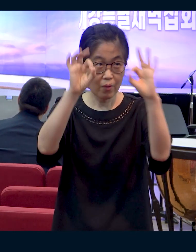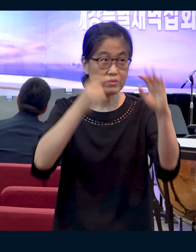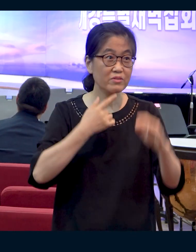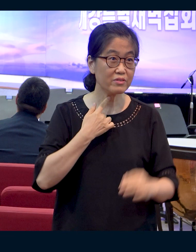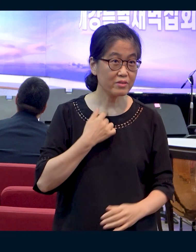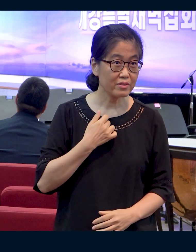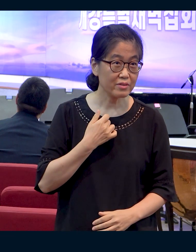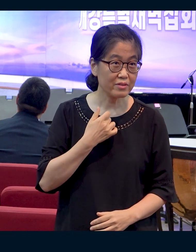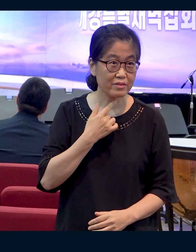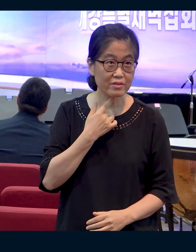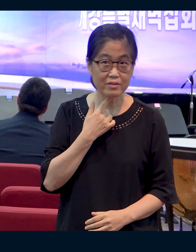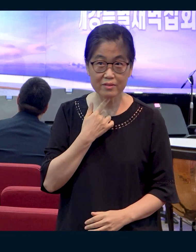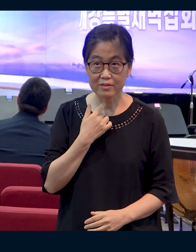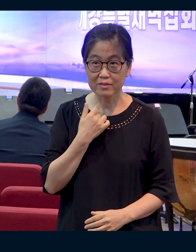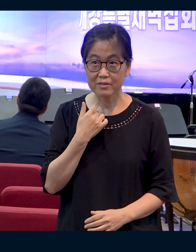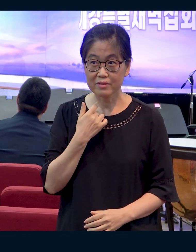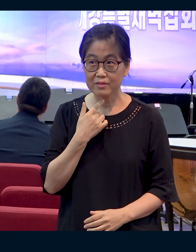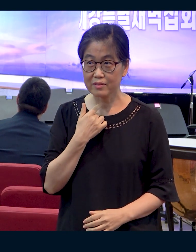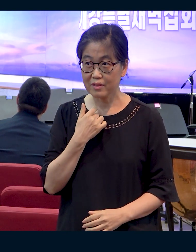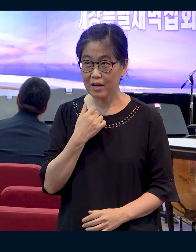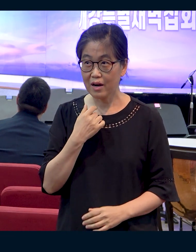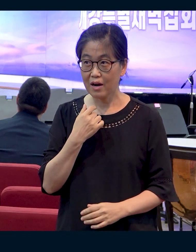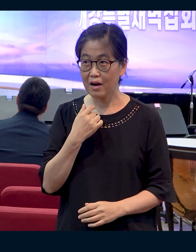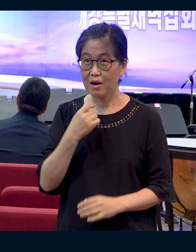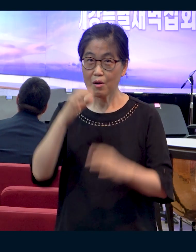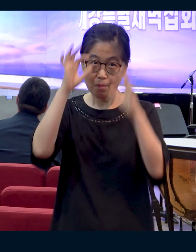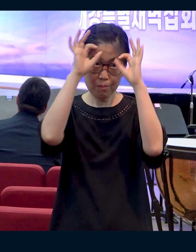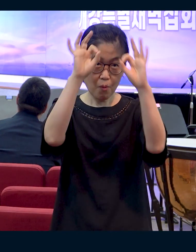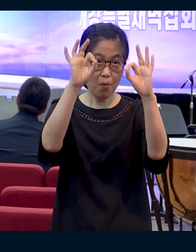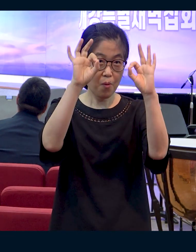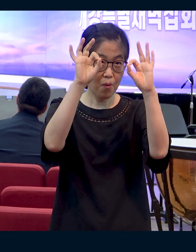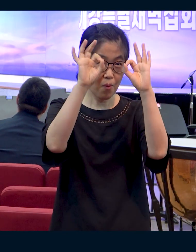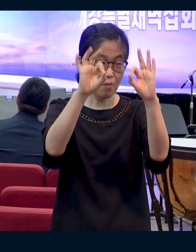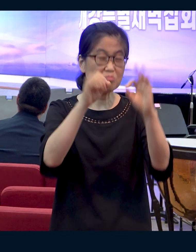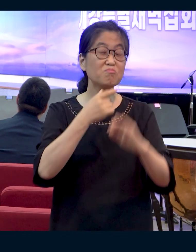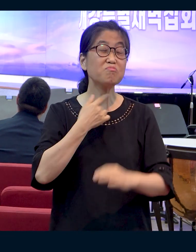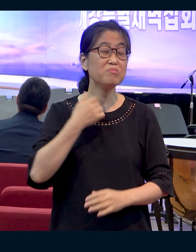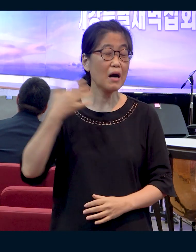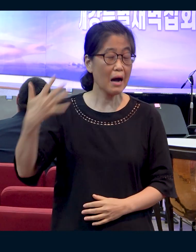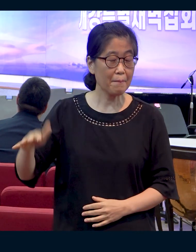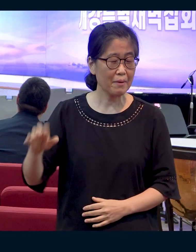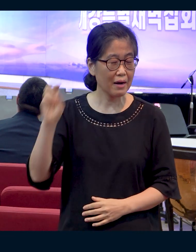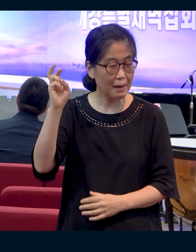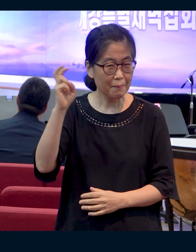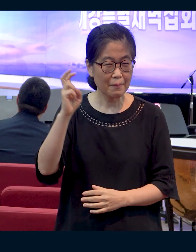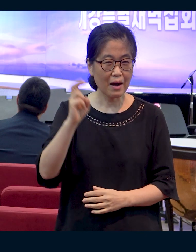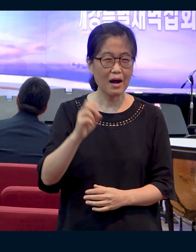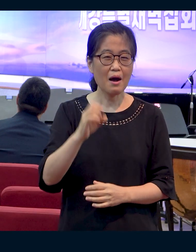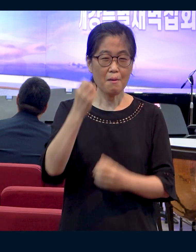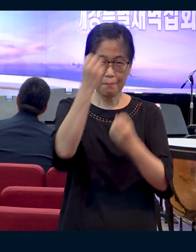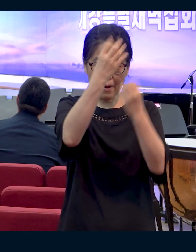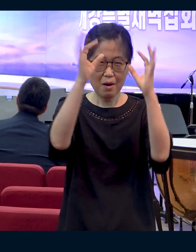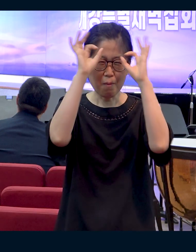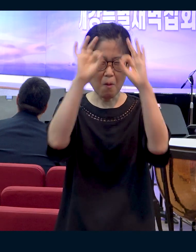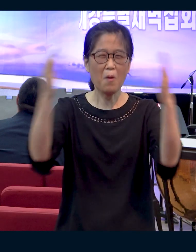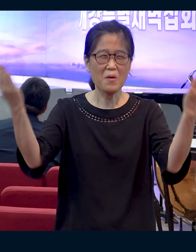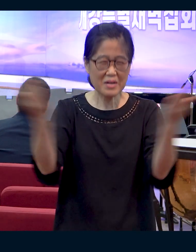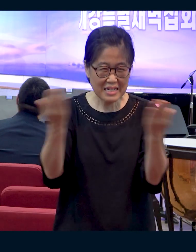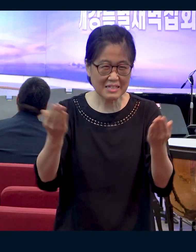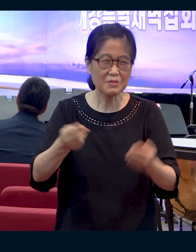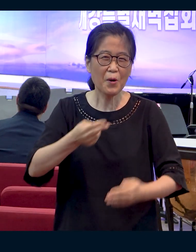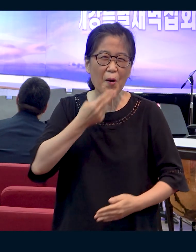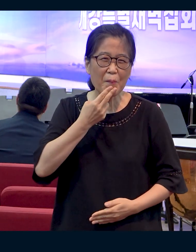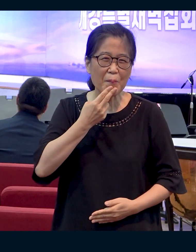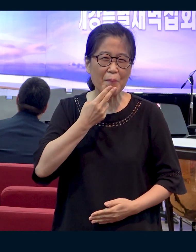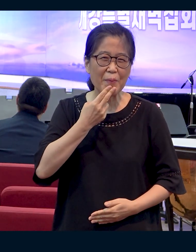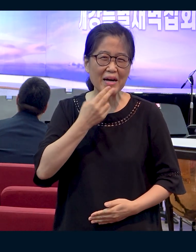요즘은 정말 진짜 별을 볼 일이 없어요. 그렇죠? 줄여서 말하면 별 볼 일이 없다. 아재 개그이긴